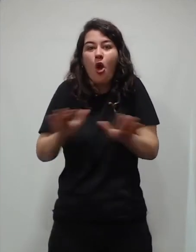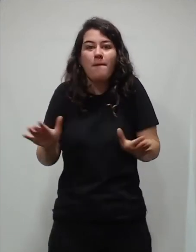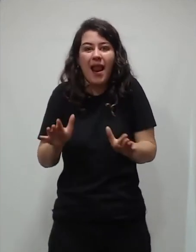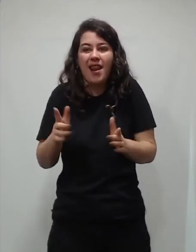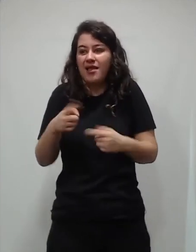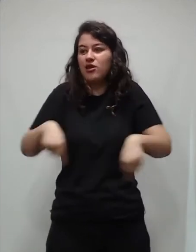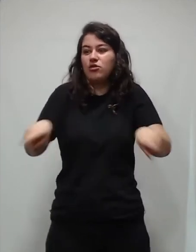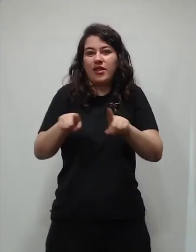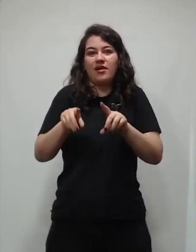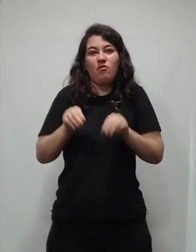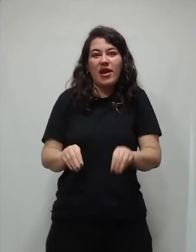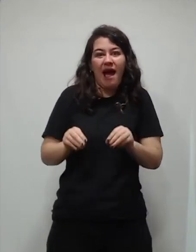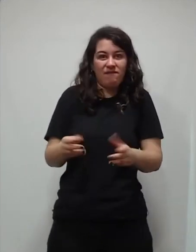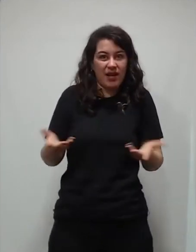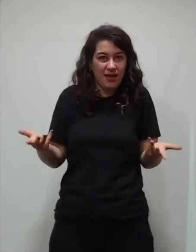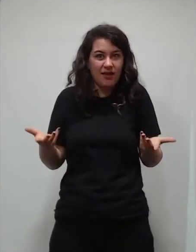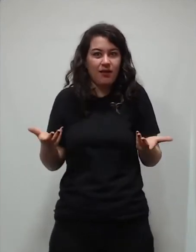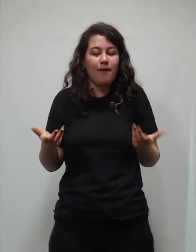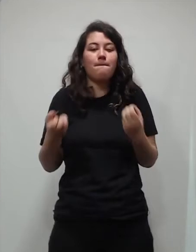estés,